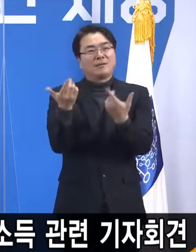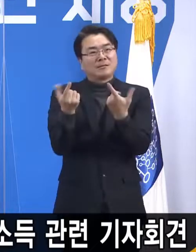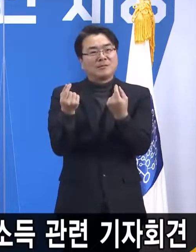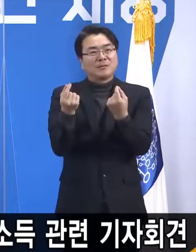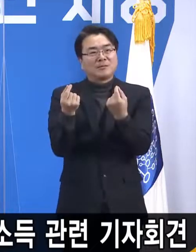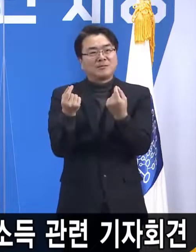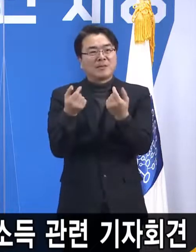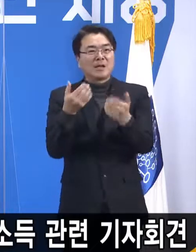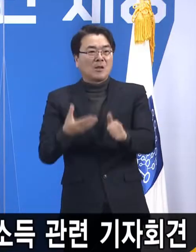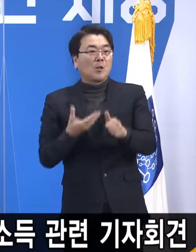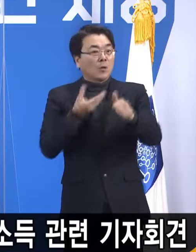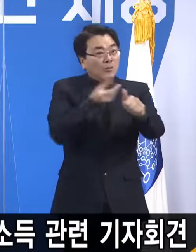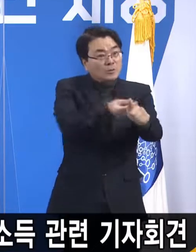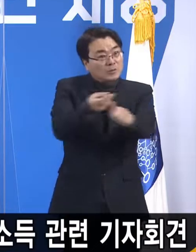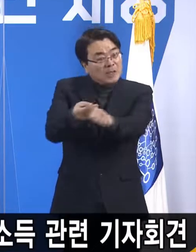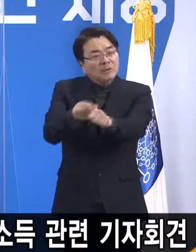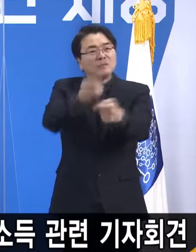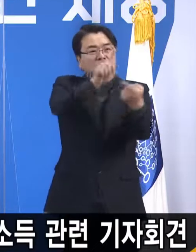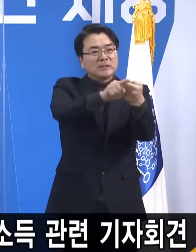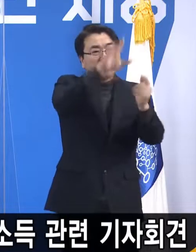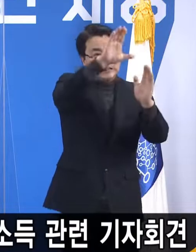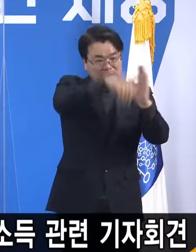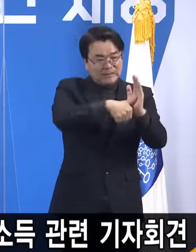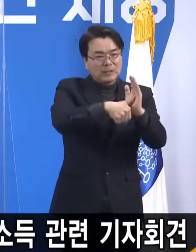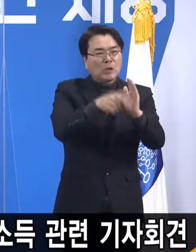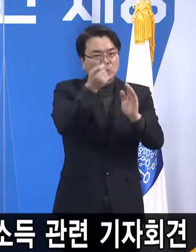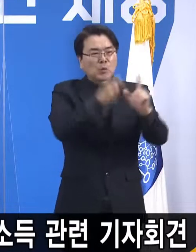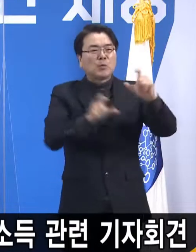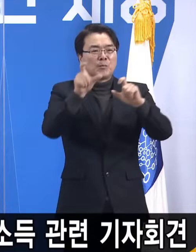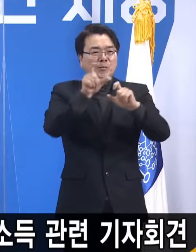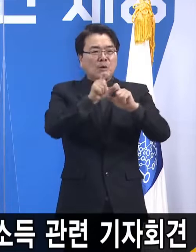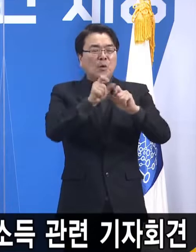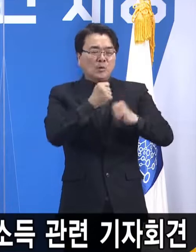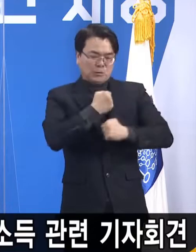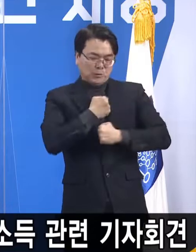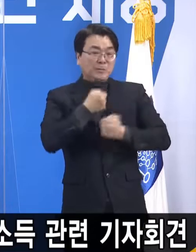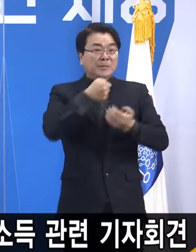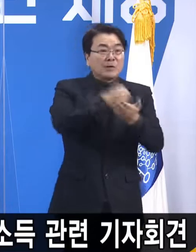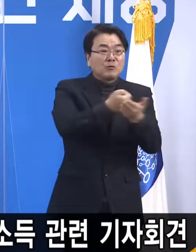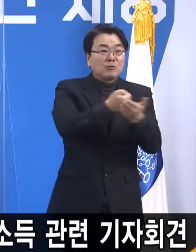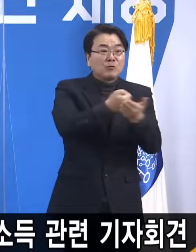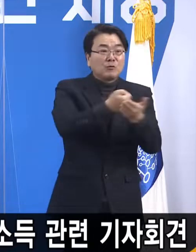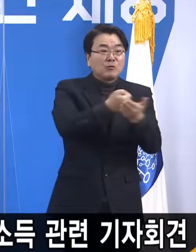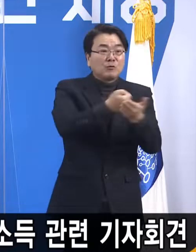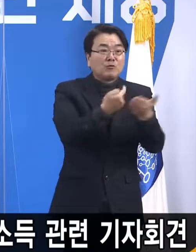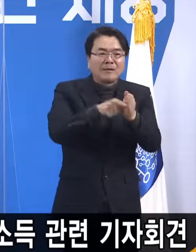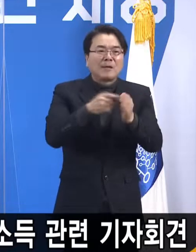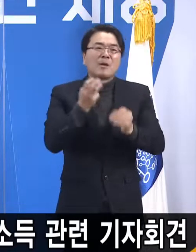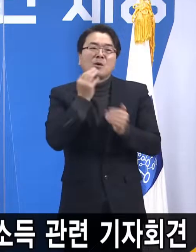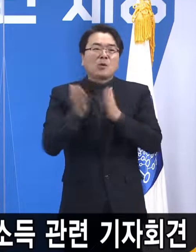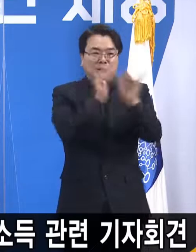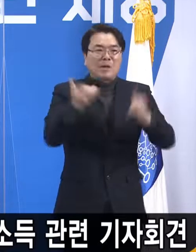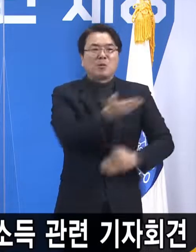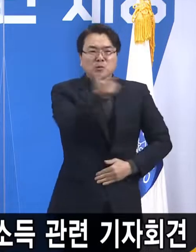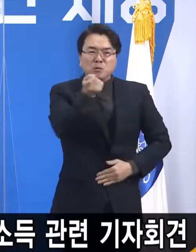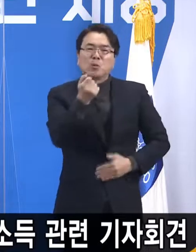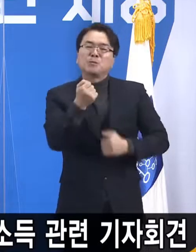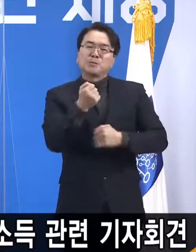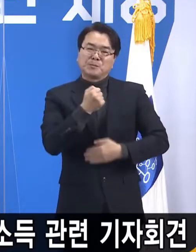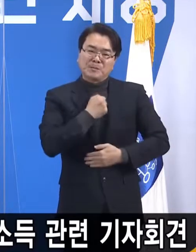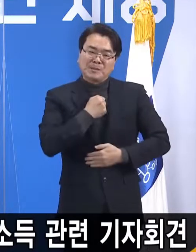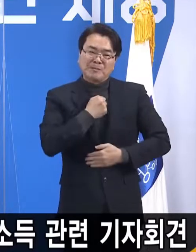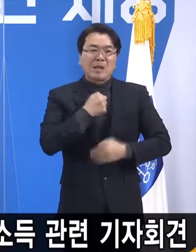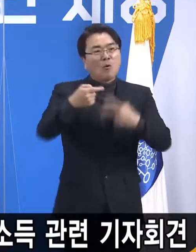보다 신중하게 결정하려는 것이므로 우리 도민들께서는 조금 답답하시더라도 너른